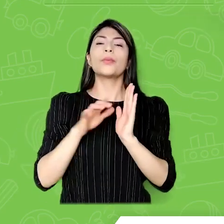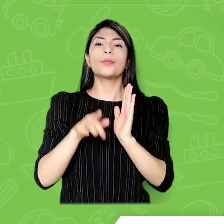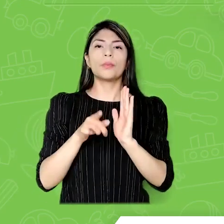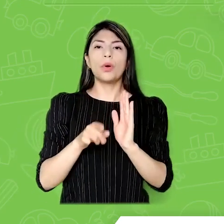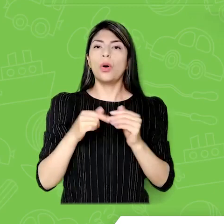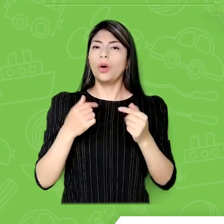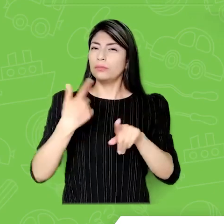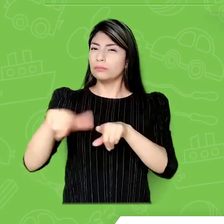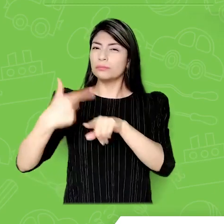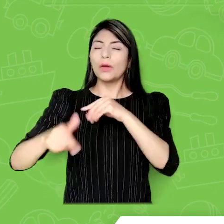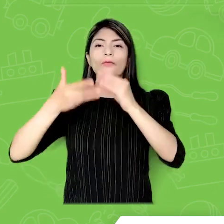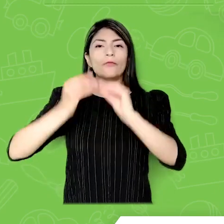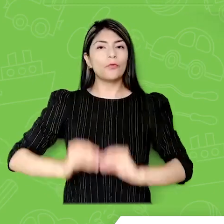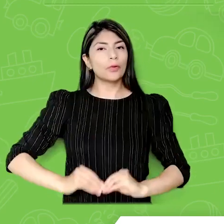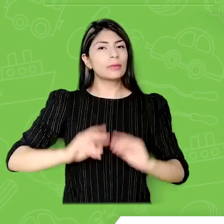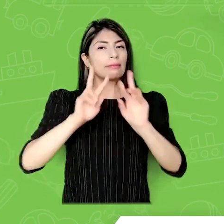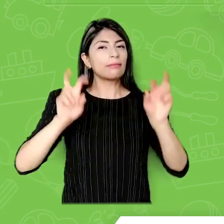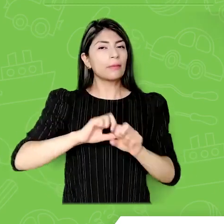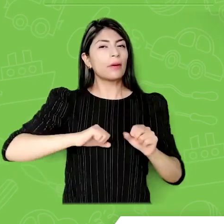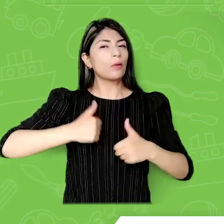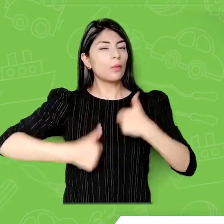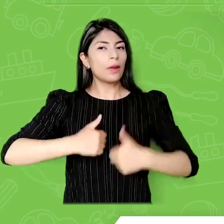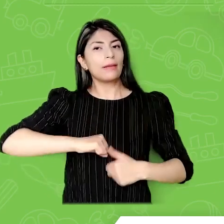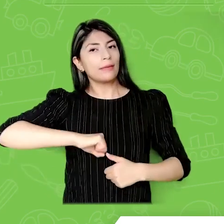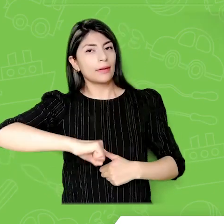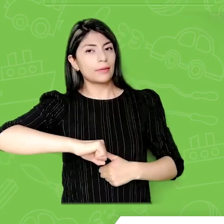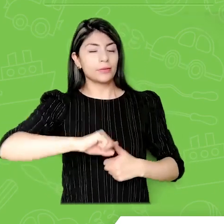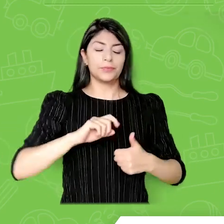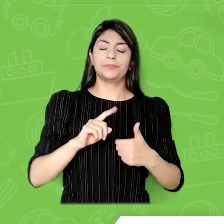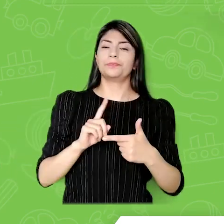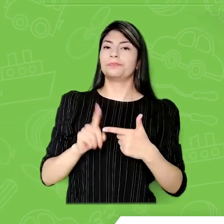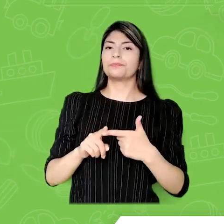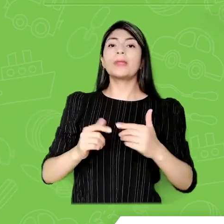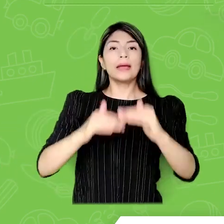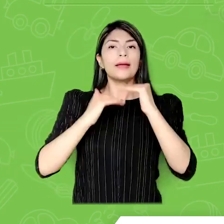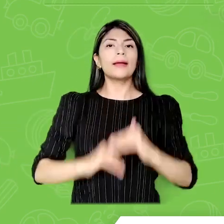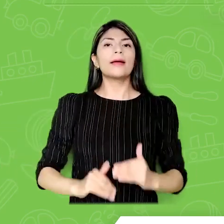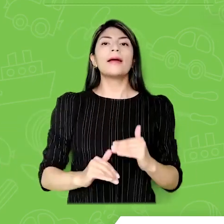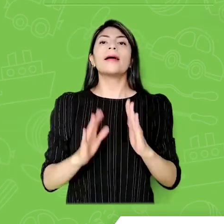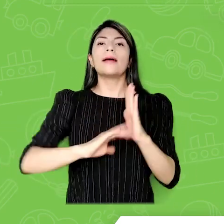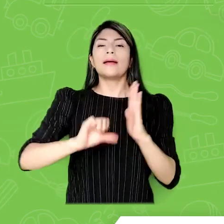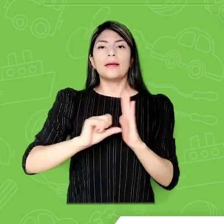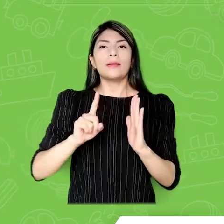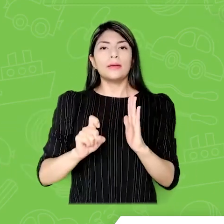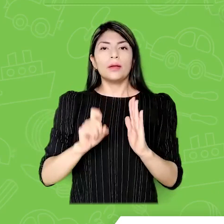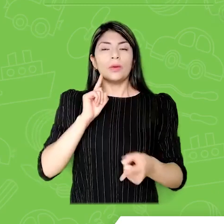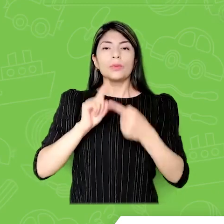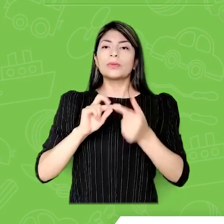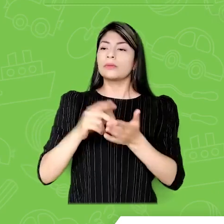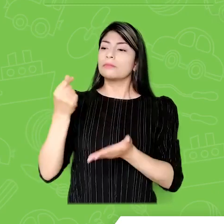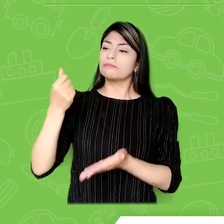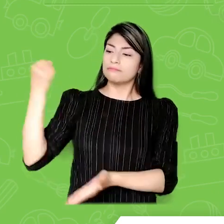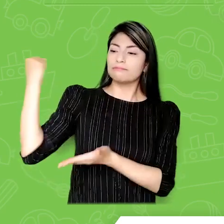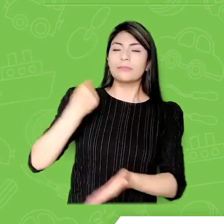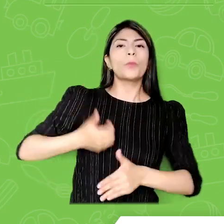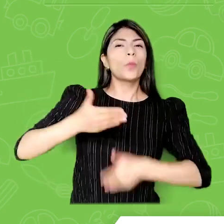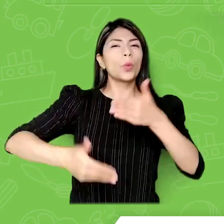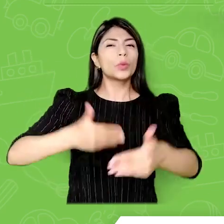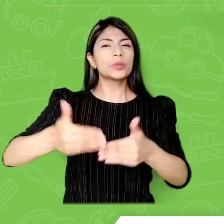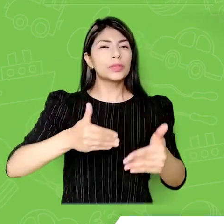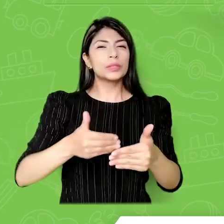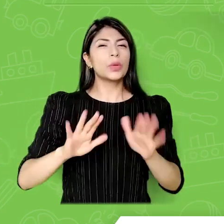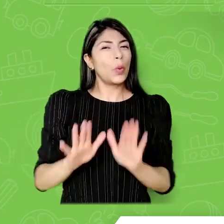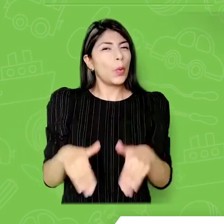Artículo 6. Financiación del proceso de selección. De conformidad con el artículo 9 de la Ley 1033